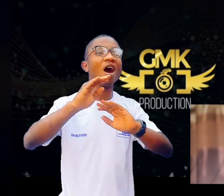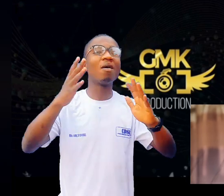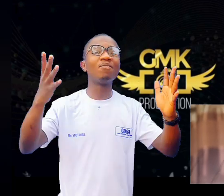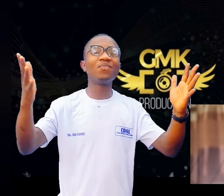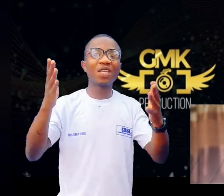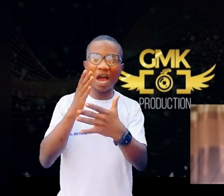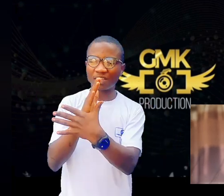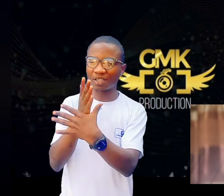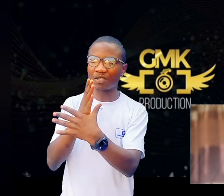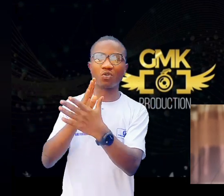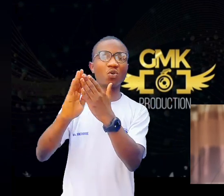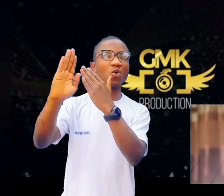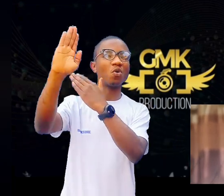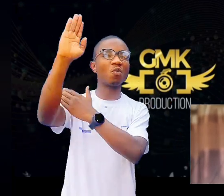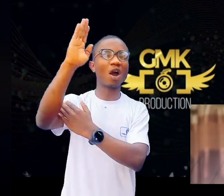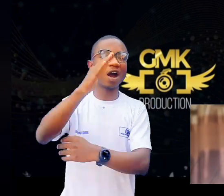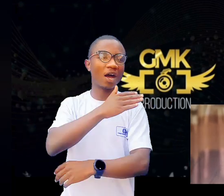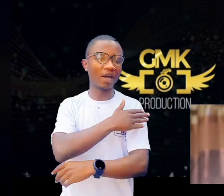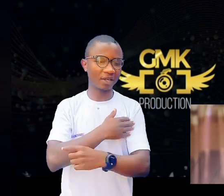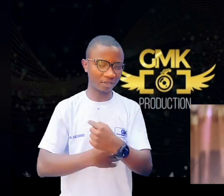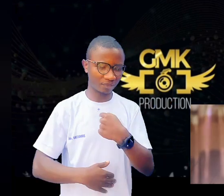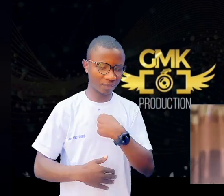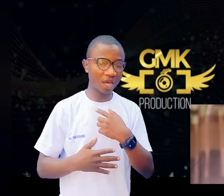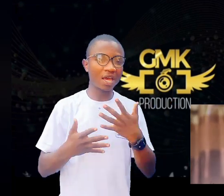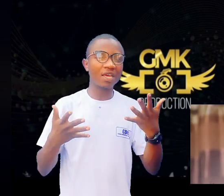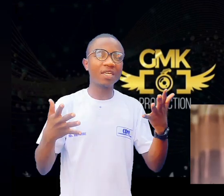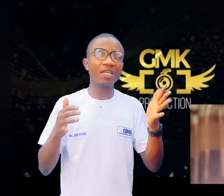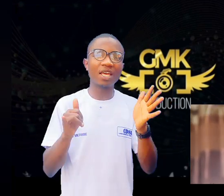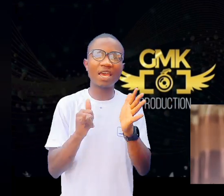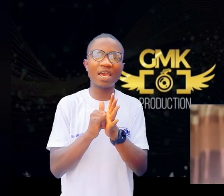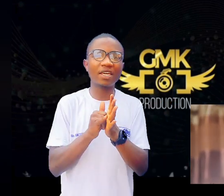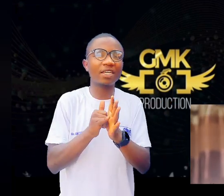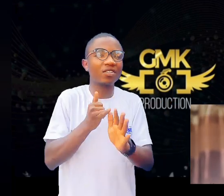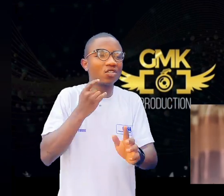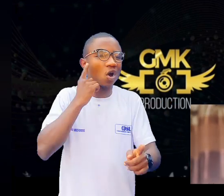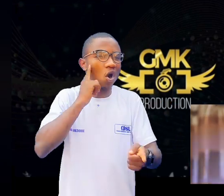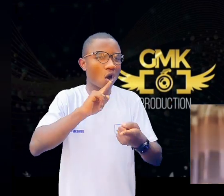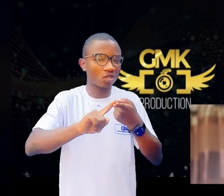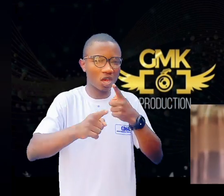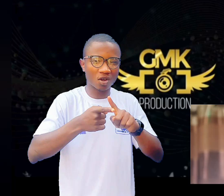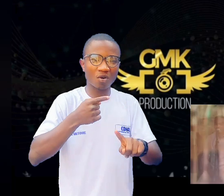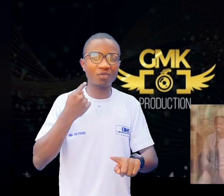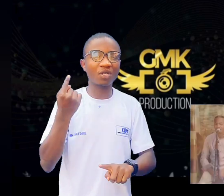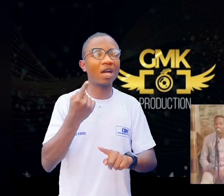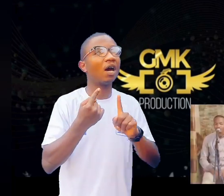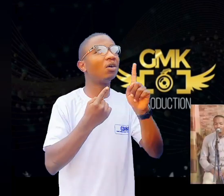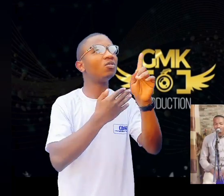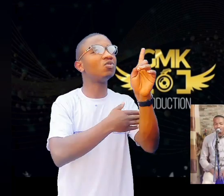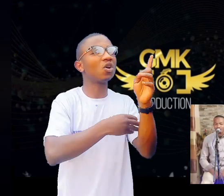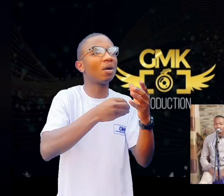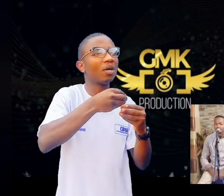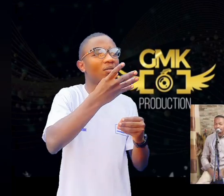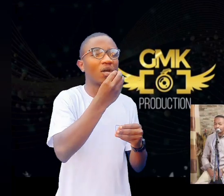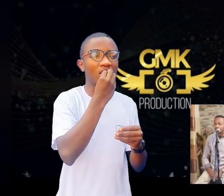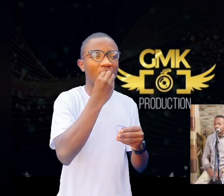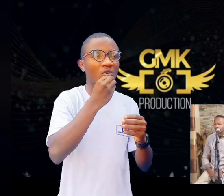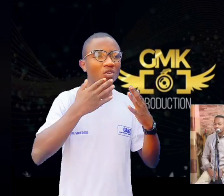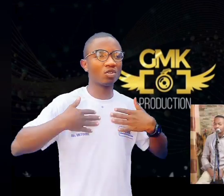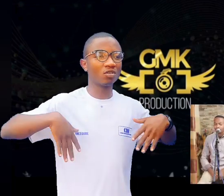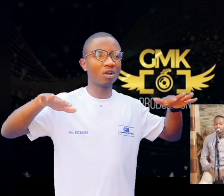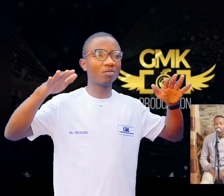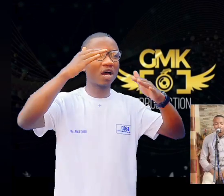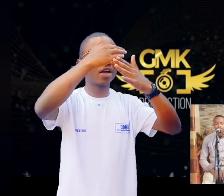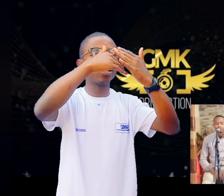Dieu et moi, entre Dieu et moi, oh, les dieux qui nourrissent les oiseaux